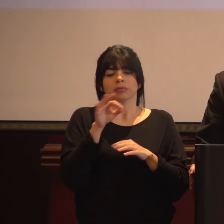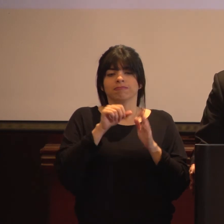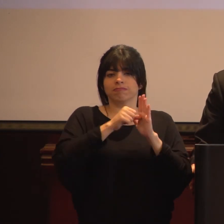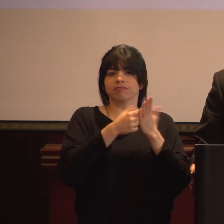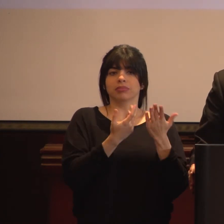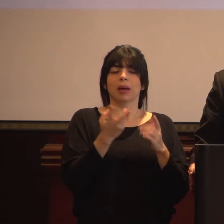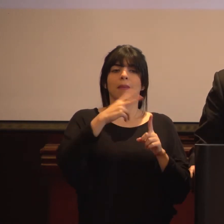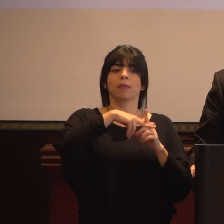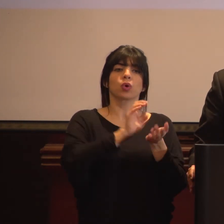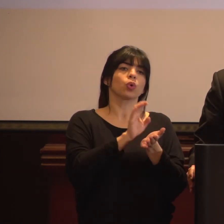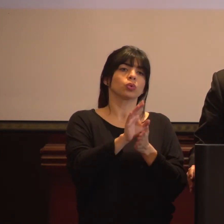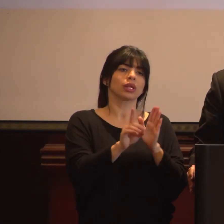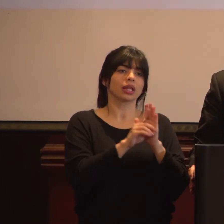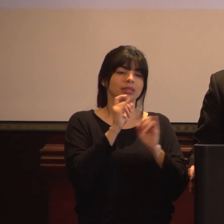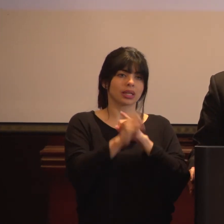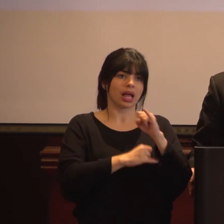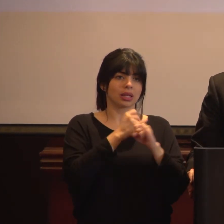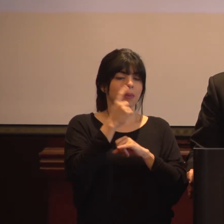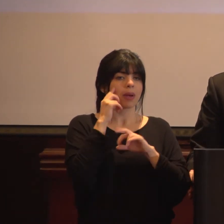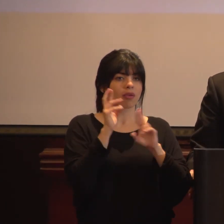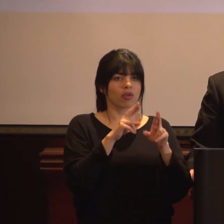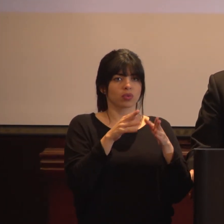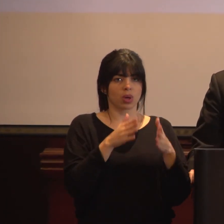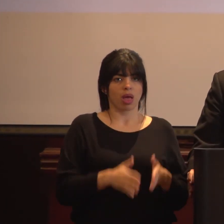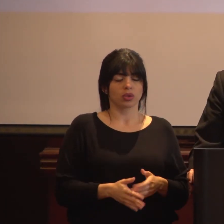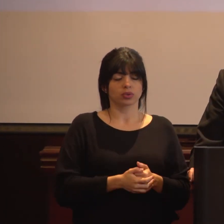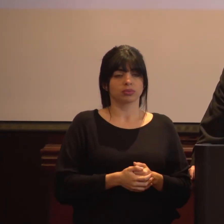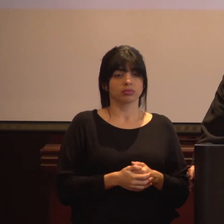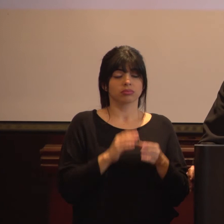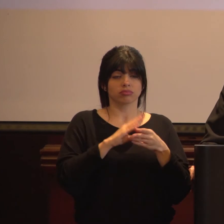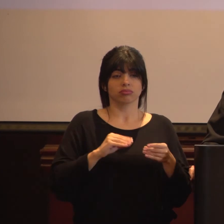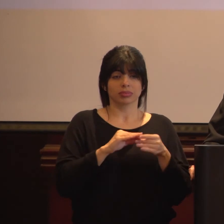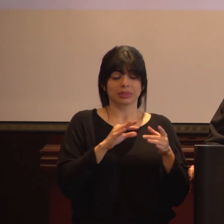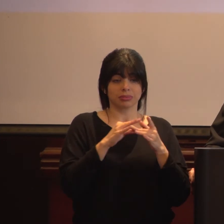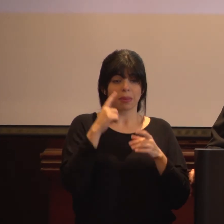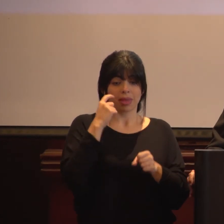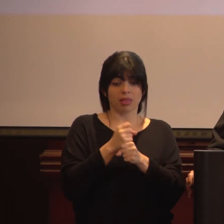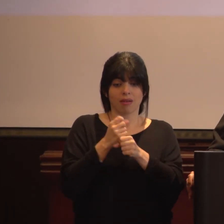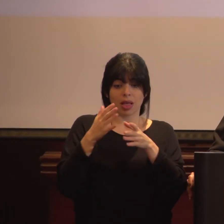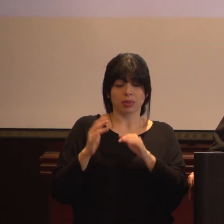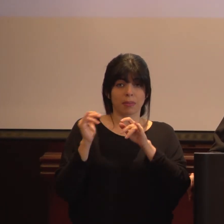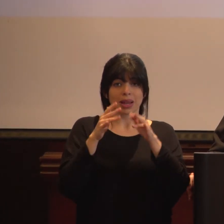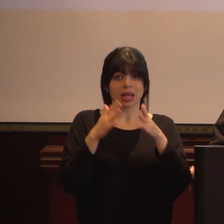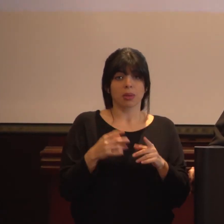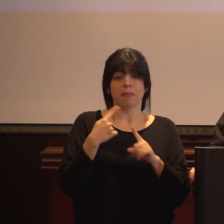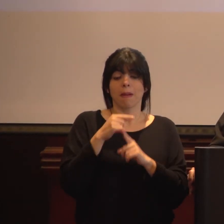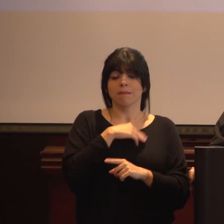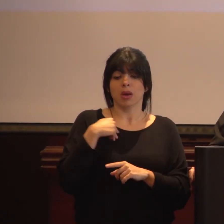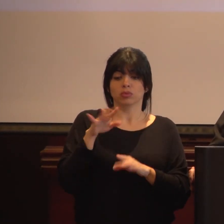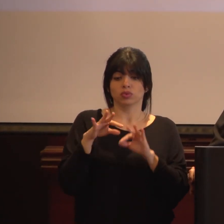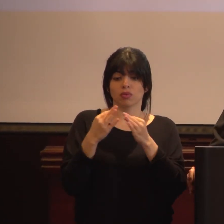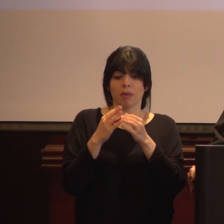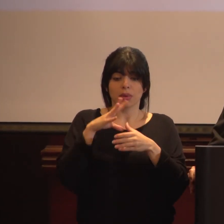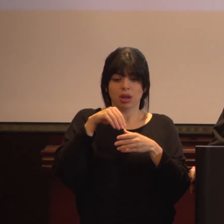implementación del curso sobre derecho internacional de los refugiados la relatoría especial de trabajadores migratorios y miembros de su familia establecida